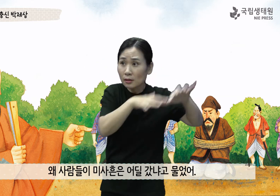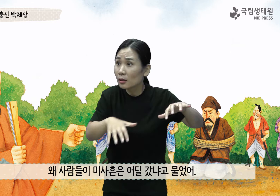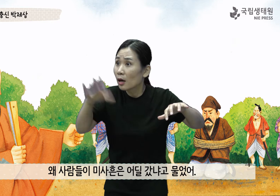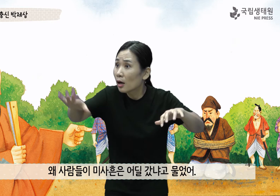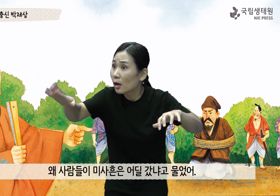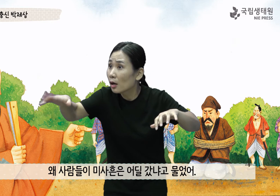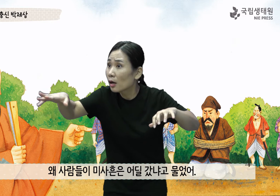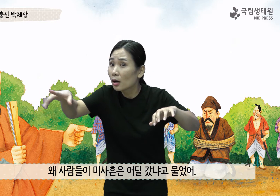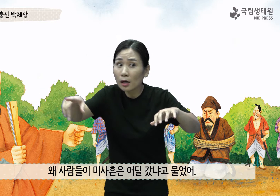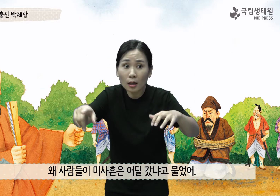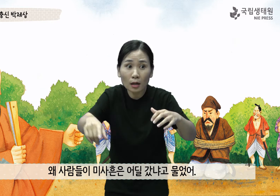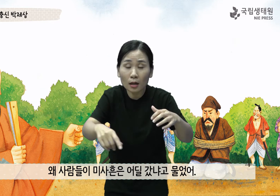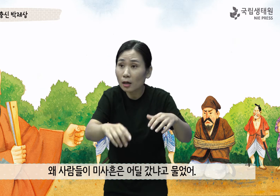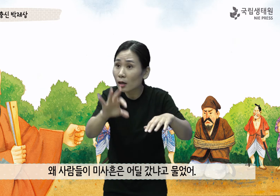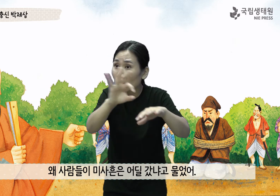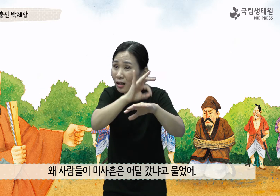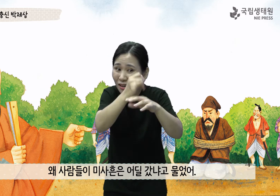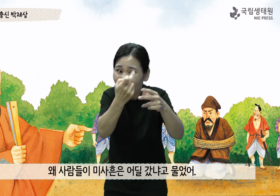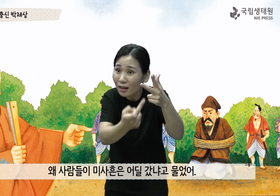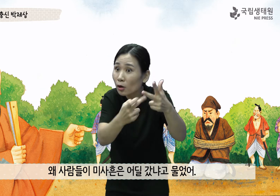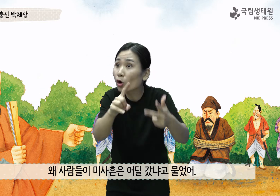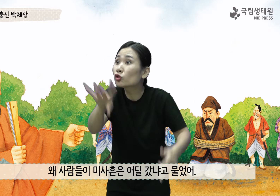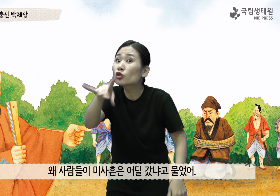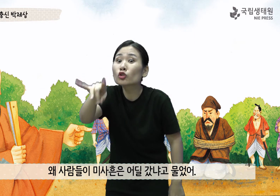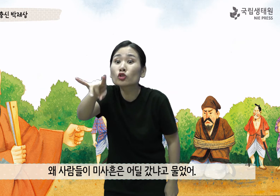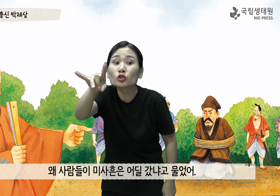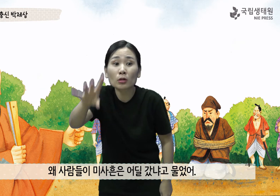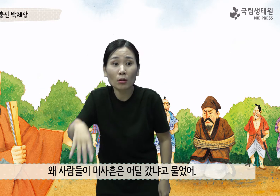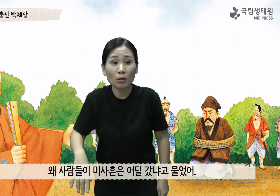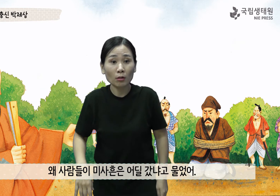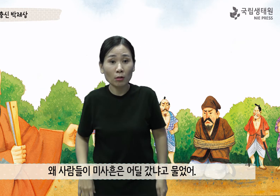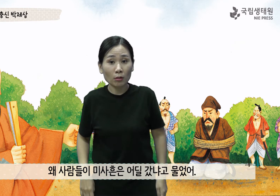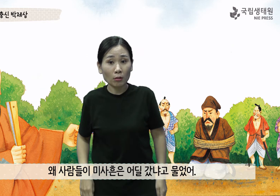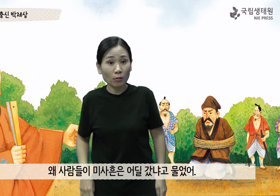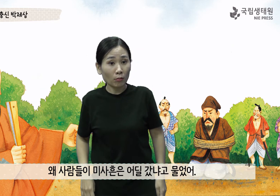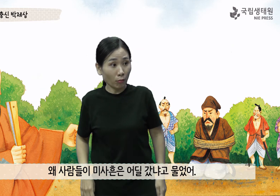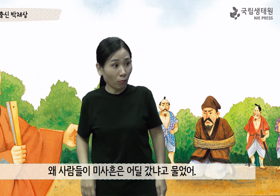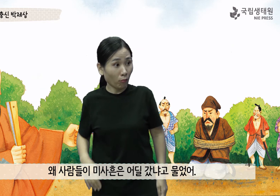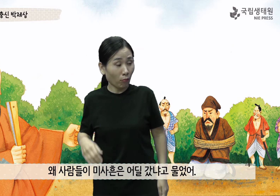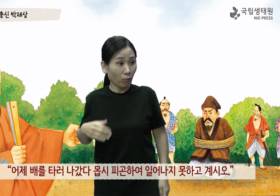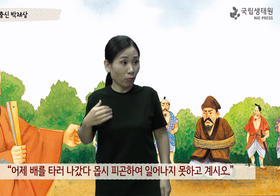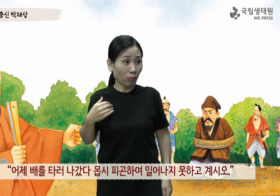왜 사람들이 미사은은 어딜 갔냐고 물었어.